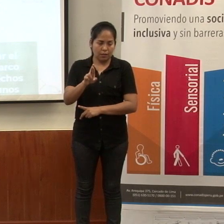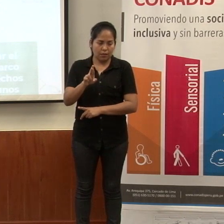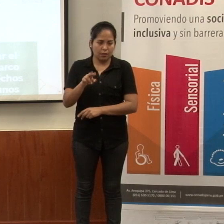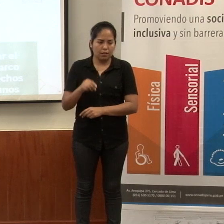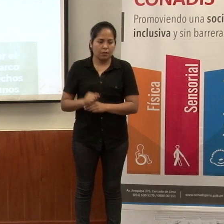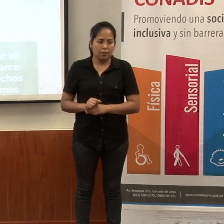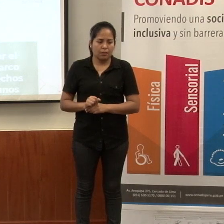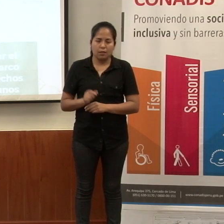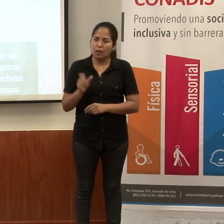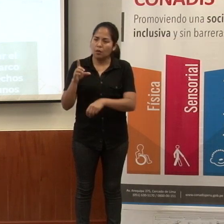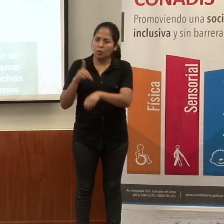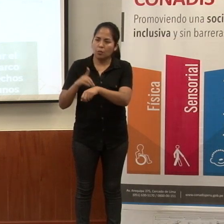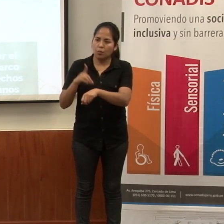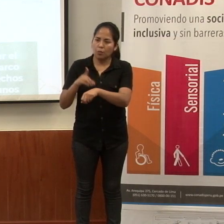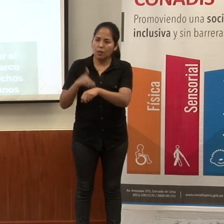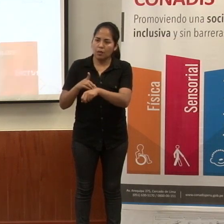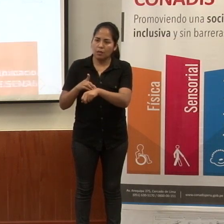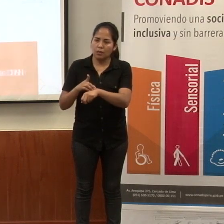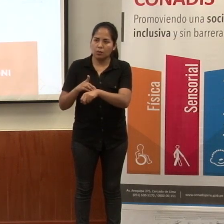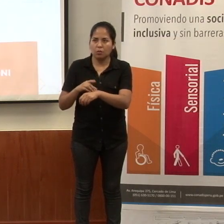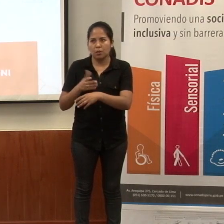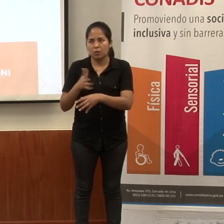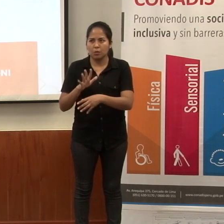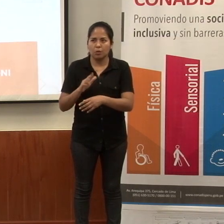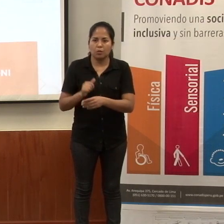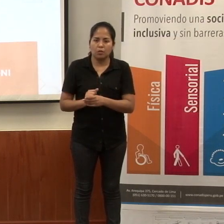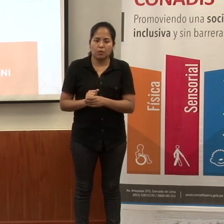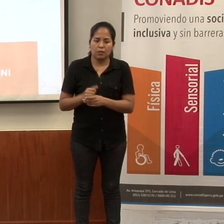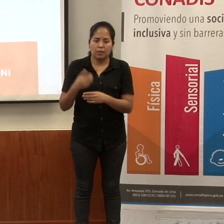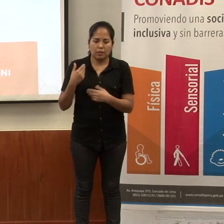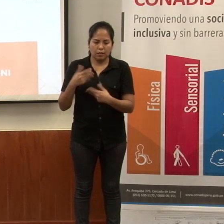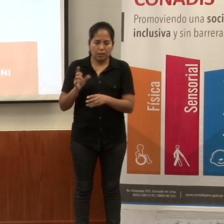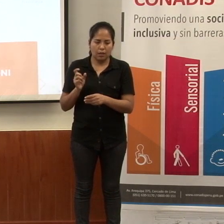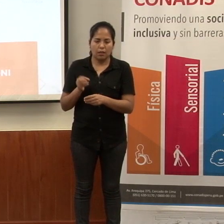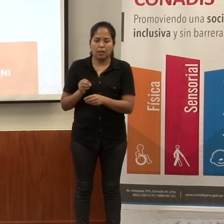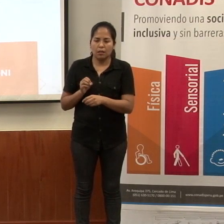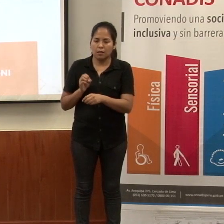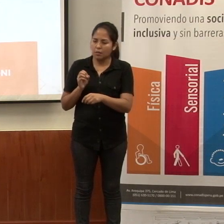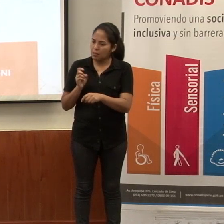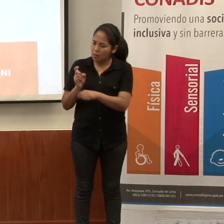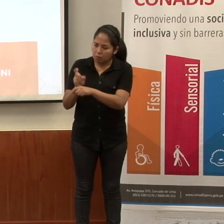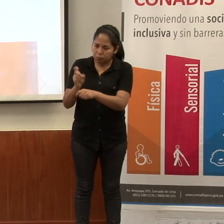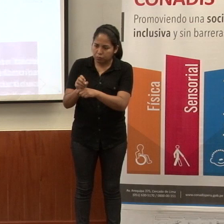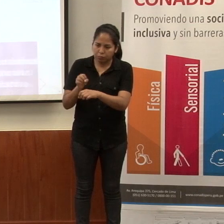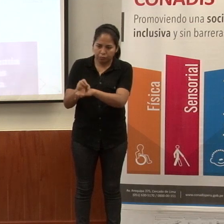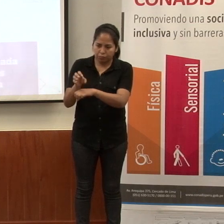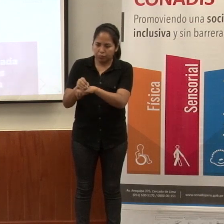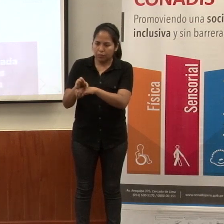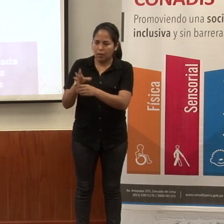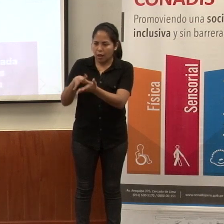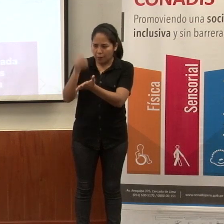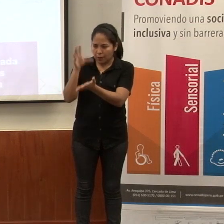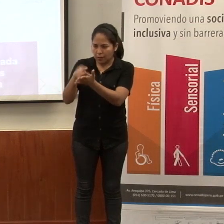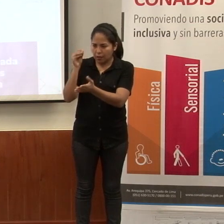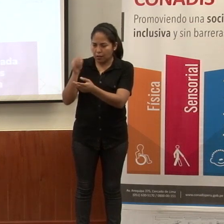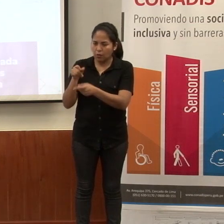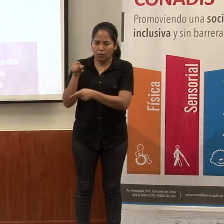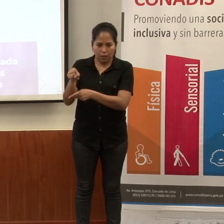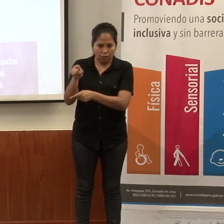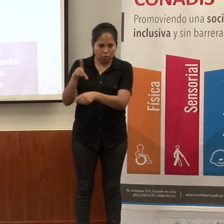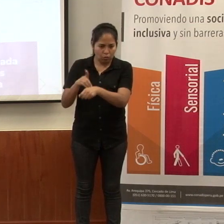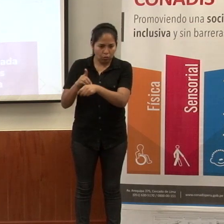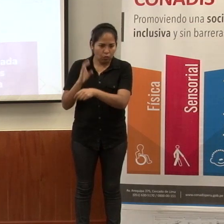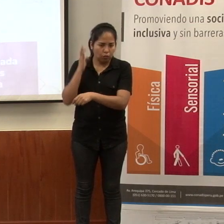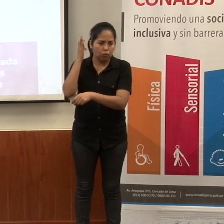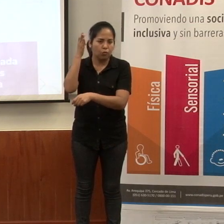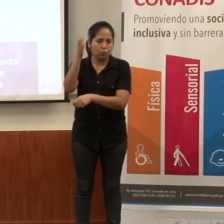especialidad de residentado, ya desde el tercer año están saliendo ya con la competencia de certificar en estos momentos. Quisiéramos avanzar